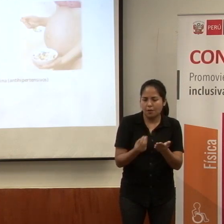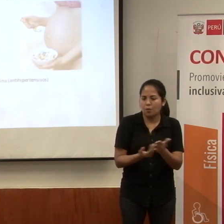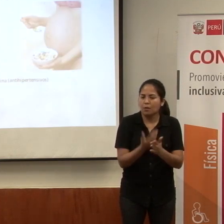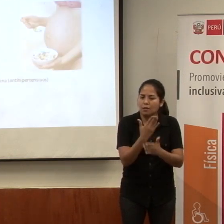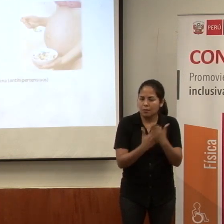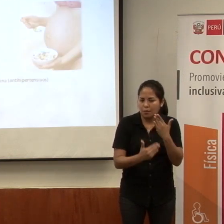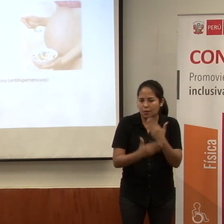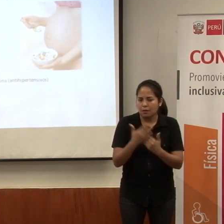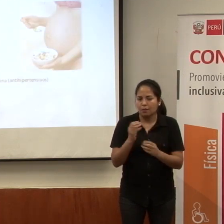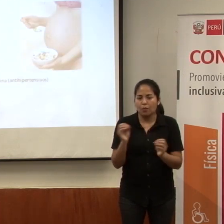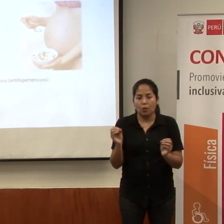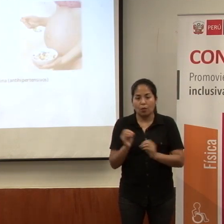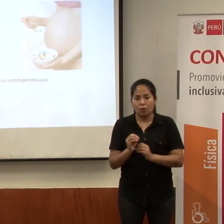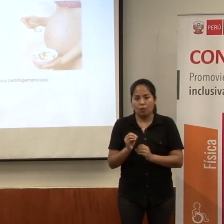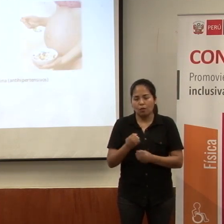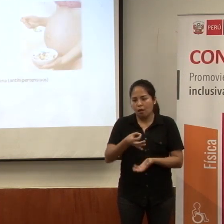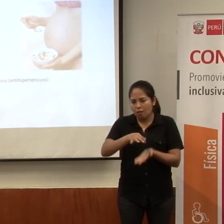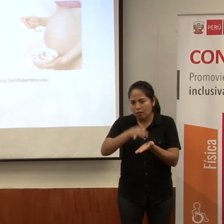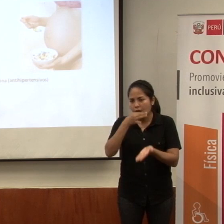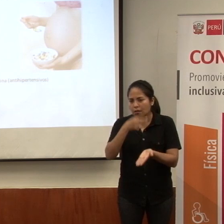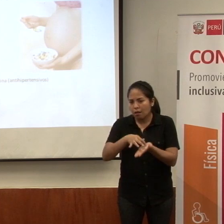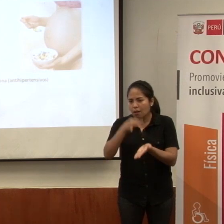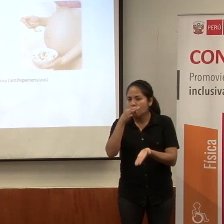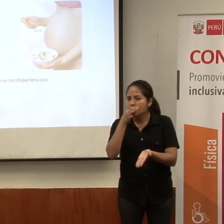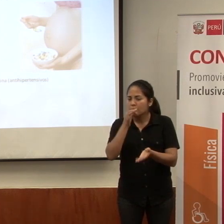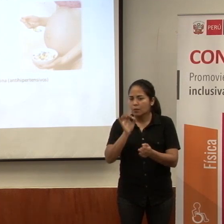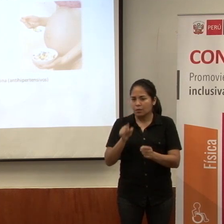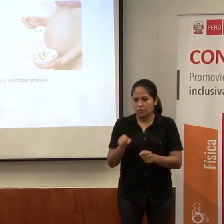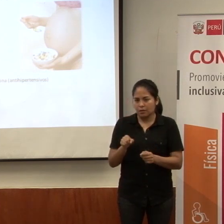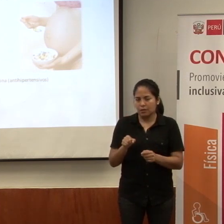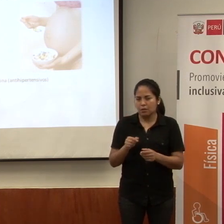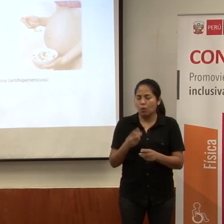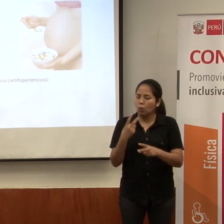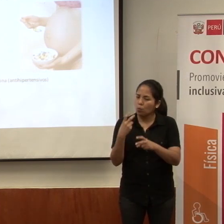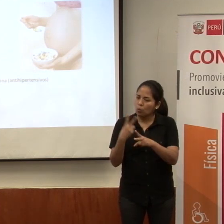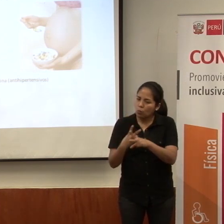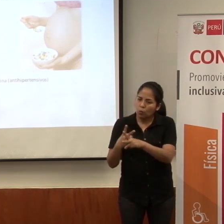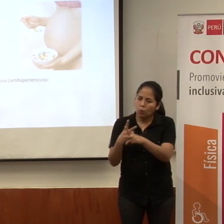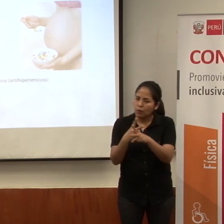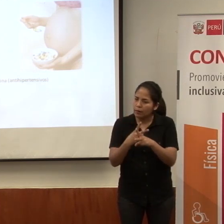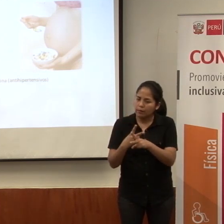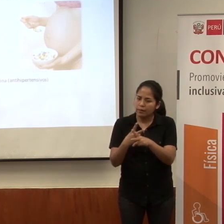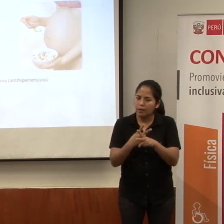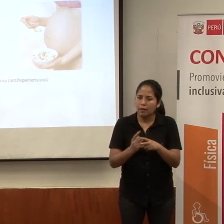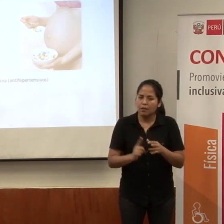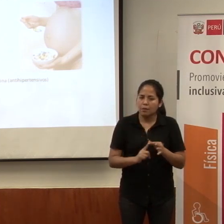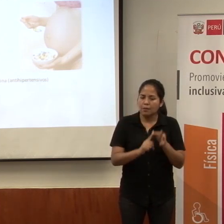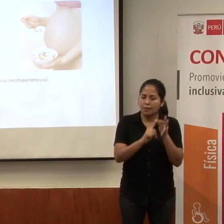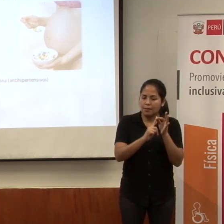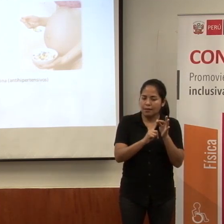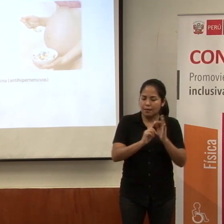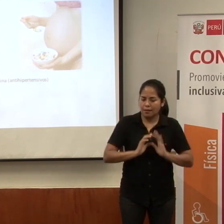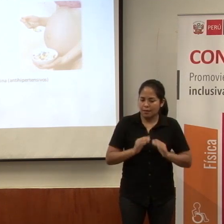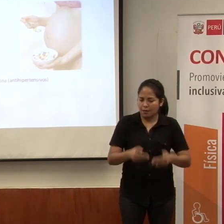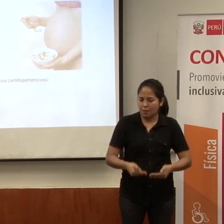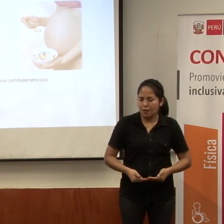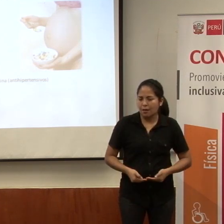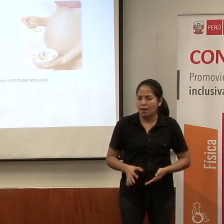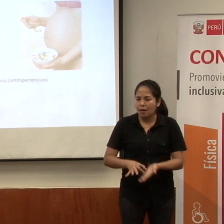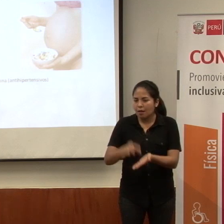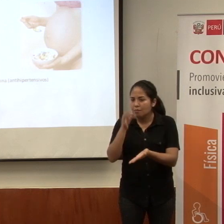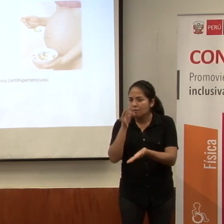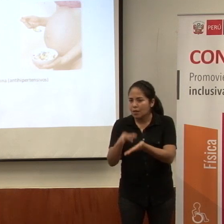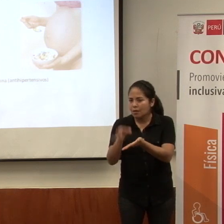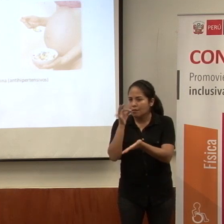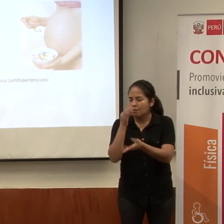Los fármacos, como parte de los agentes químicos, también hay que tener mucho cuidado, especialmente durante el embarazo, en el consumo de